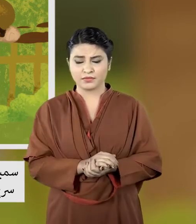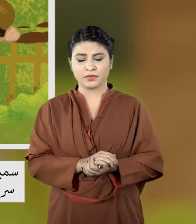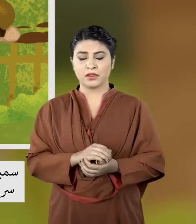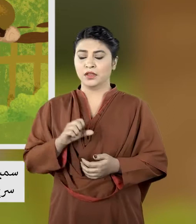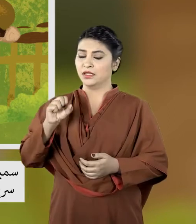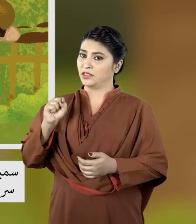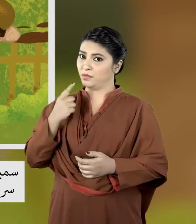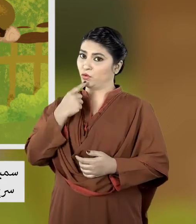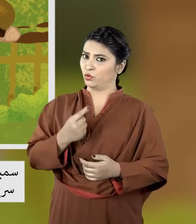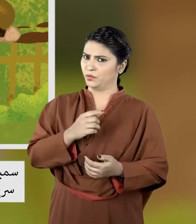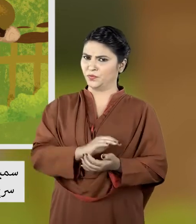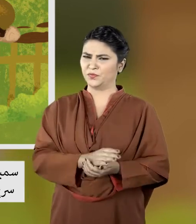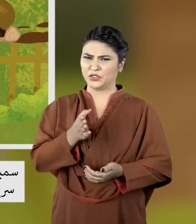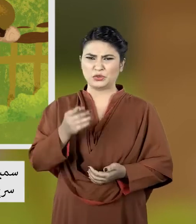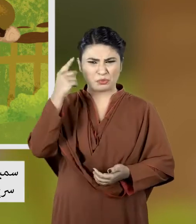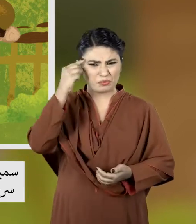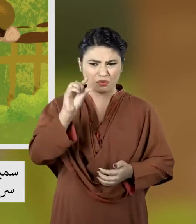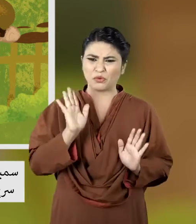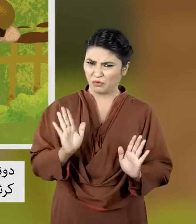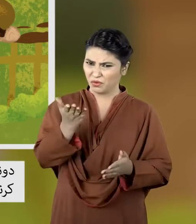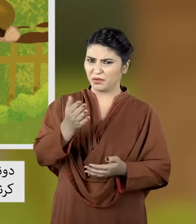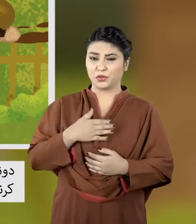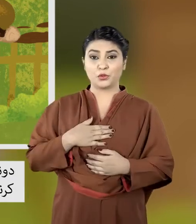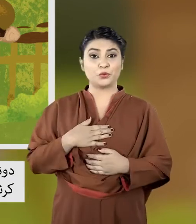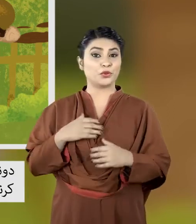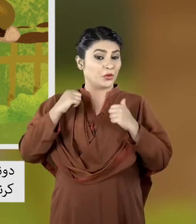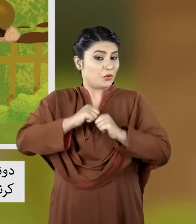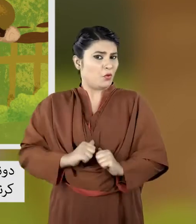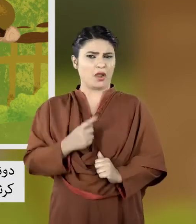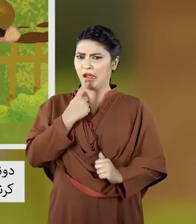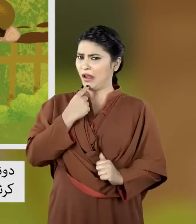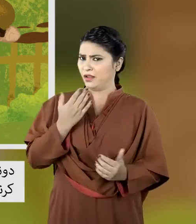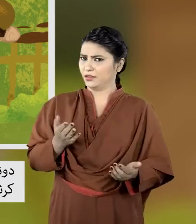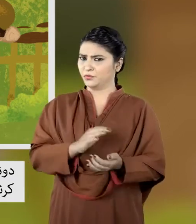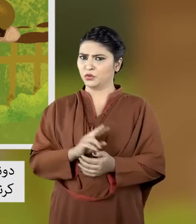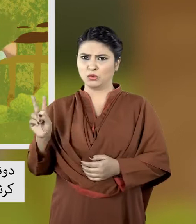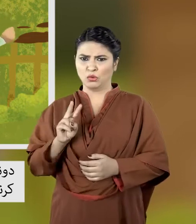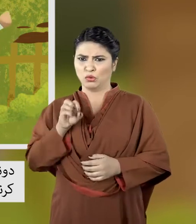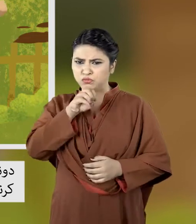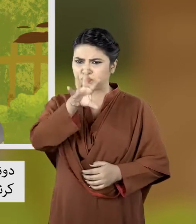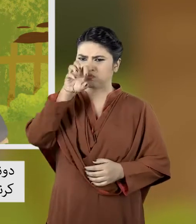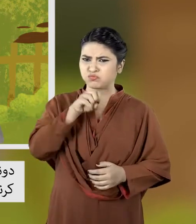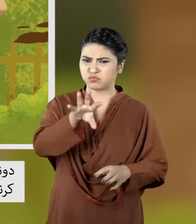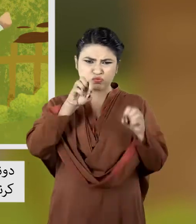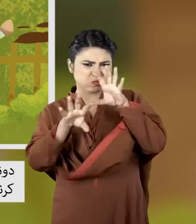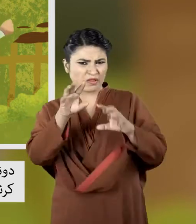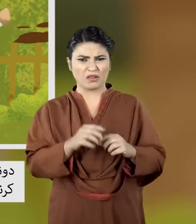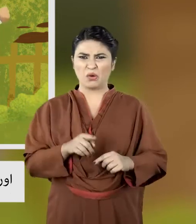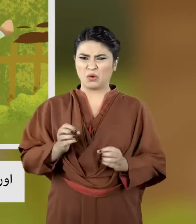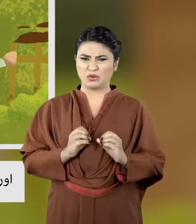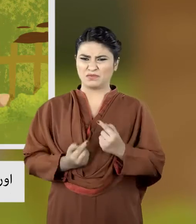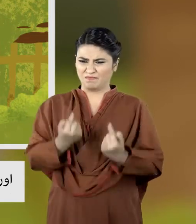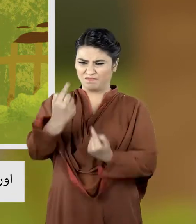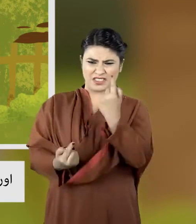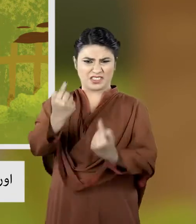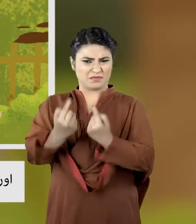تم بیوقوف ہو کیونکہ کوٹ سرخ تھا۔ دونوں چیخنا شروع ہو گئے اور زور زور سے بحث کرنے لگے، اور